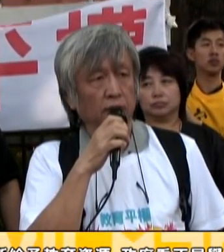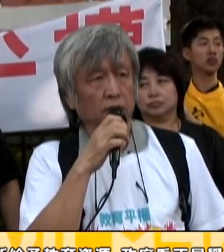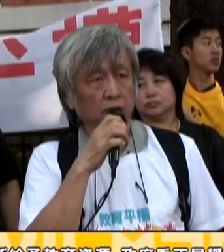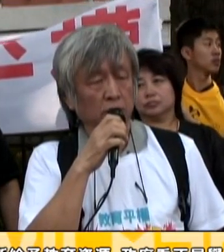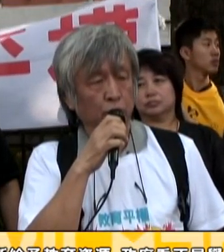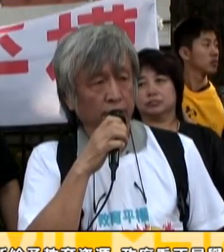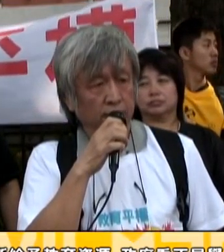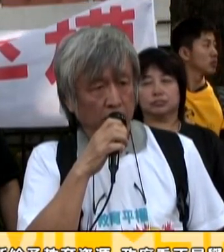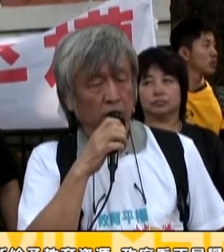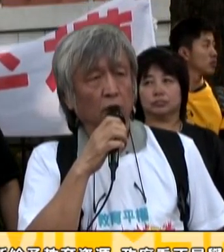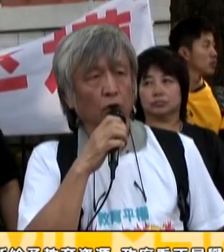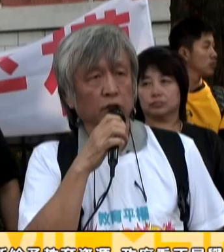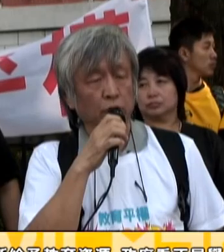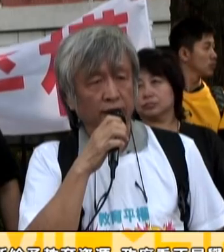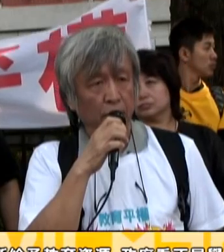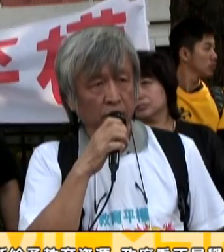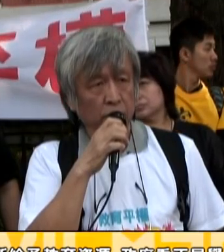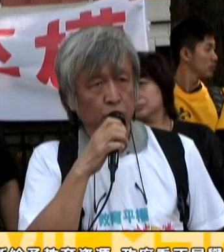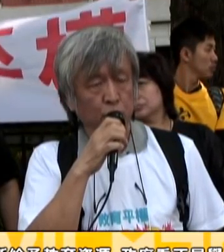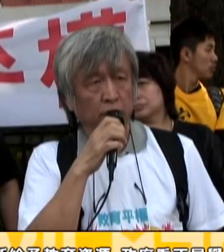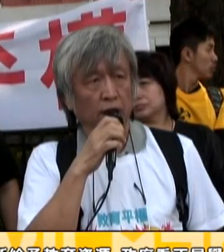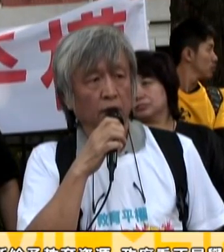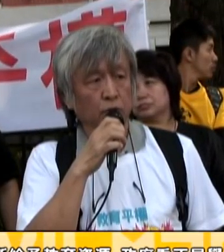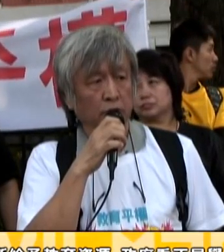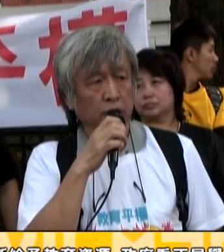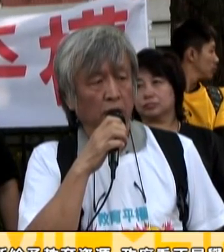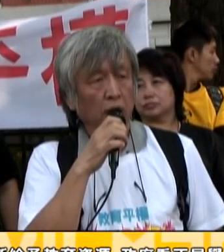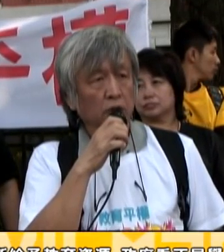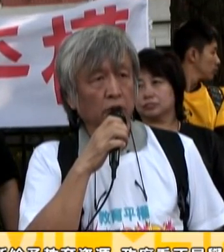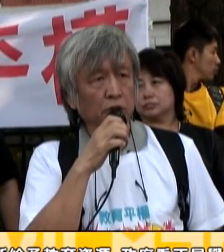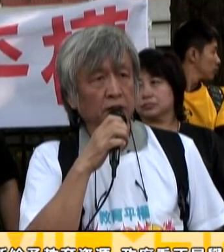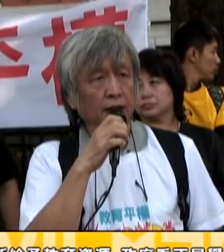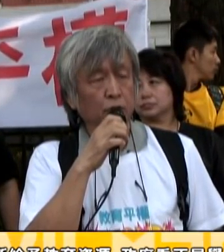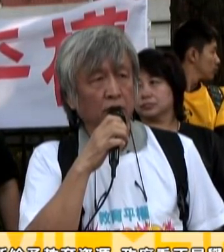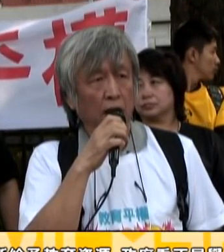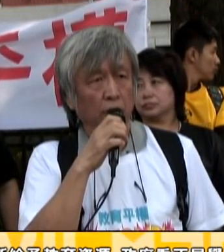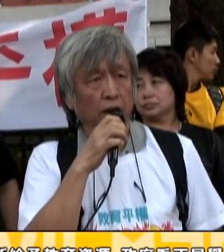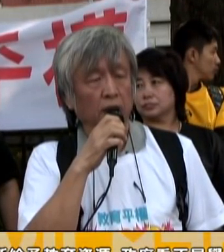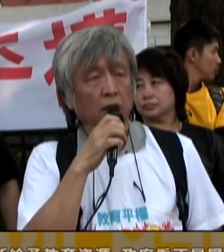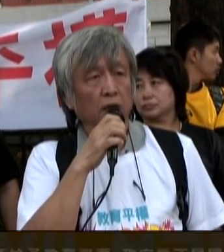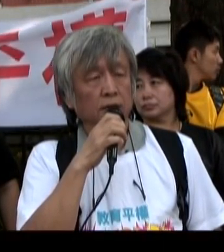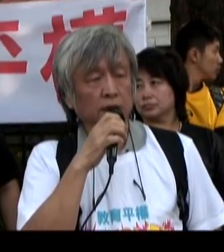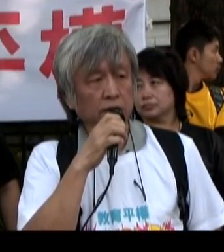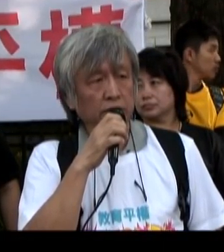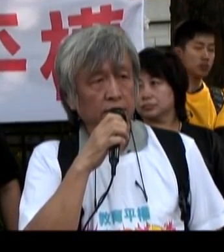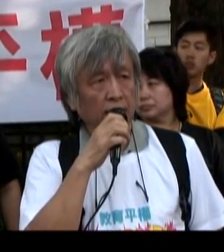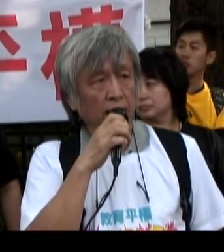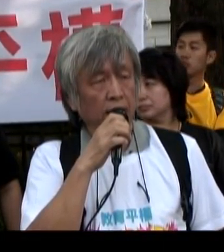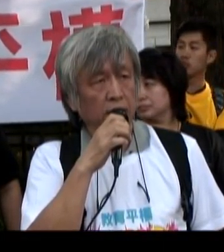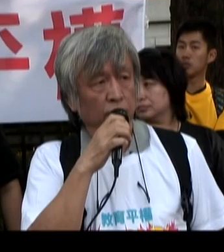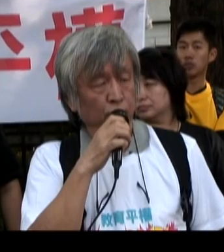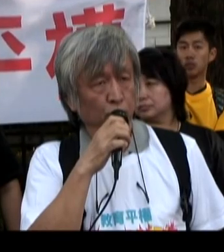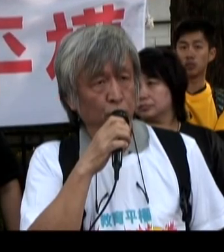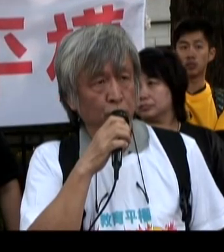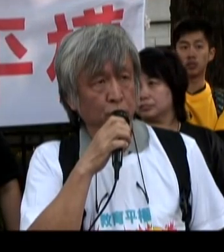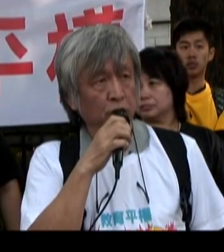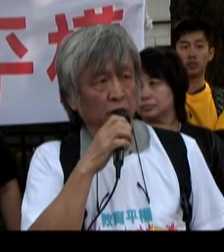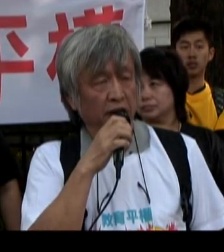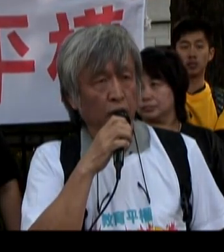全省或者全台湾地区的学校都应该去考量身心障碍者辅具需求的连贯性。